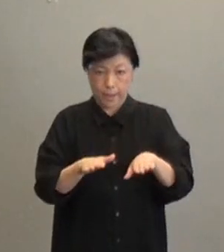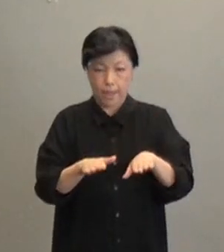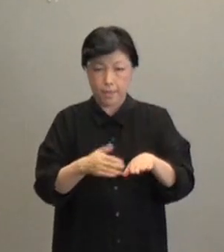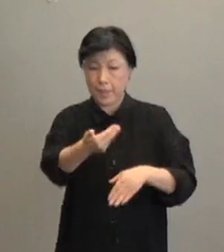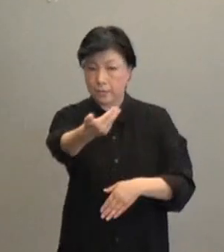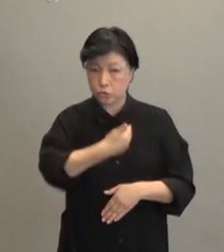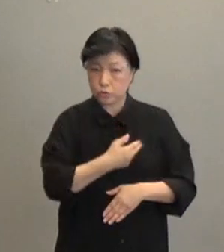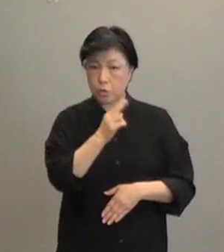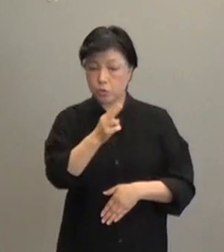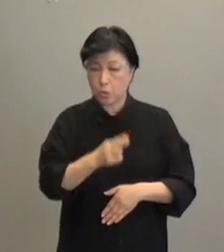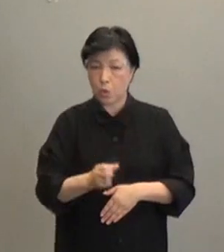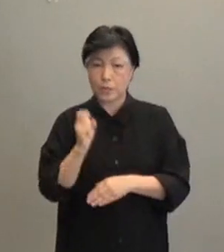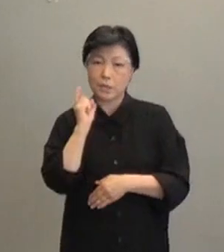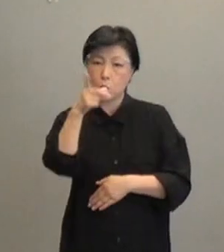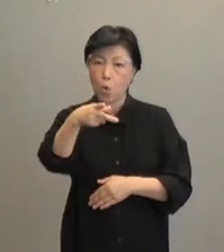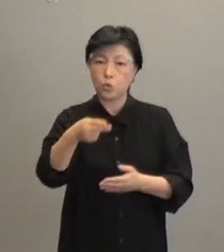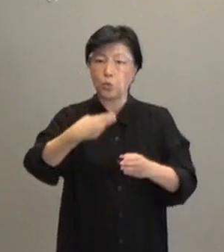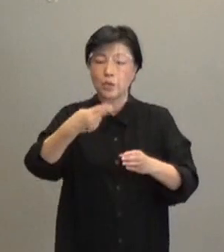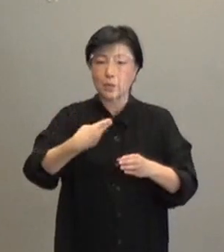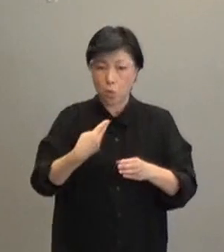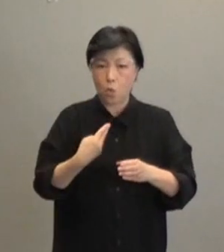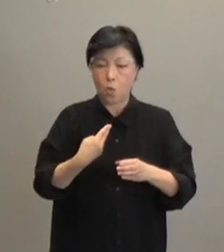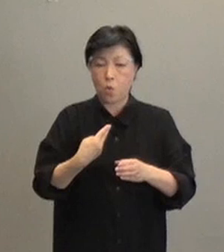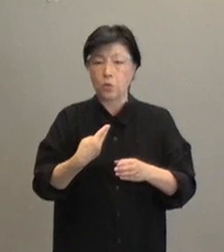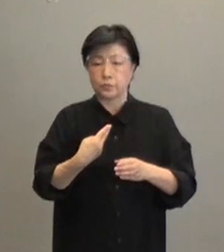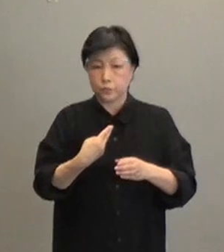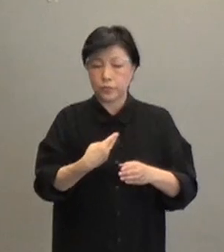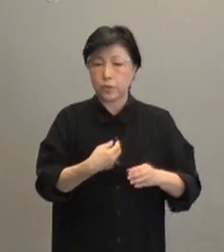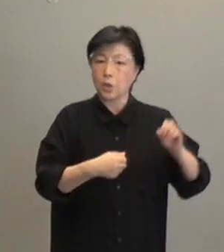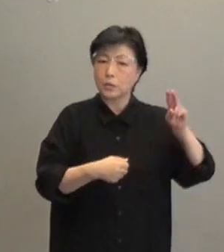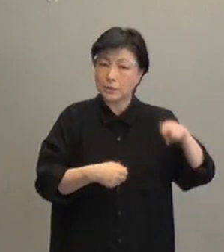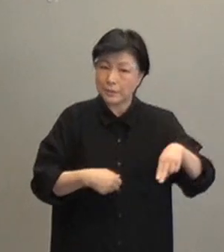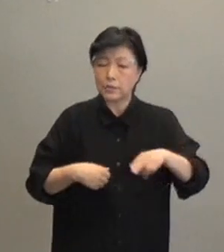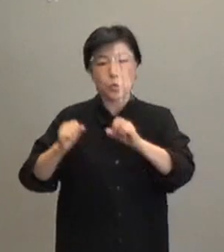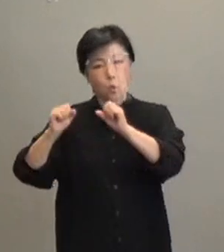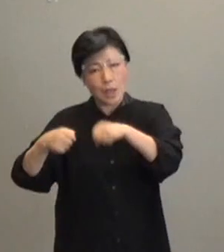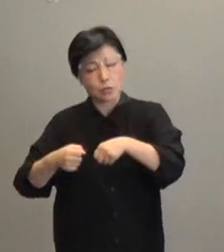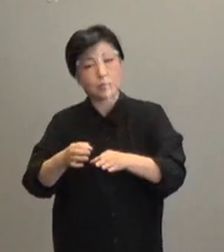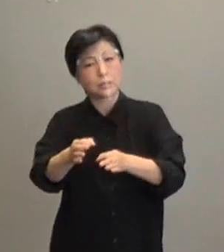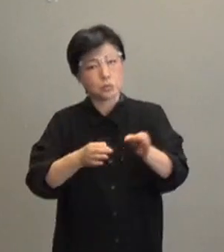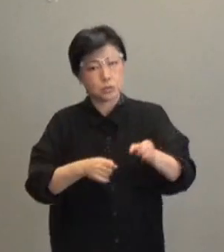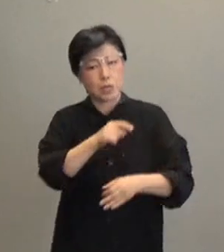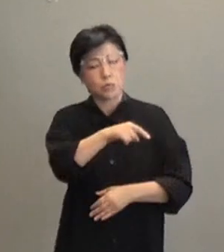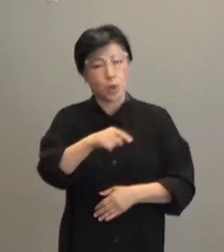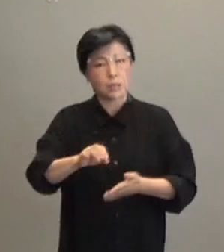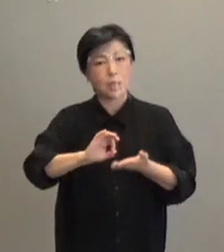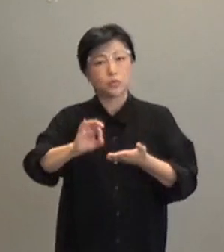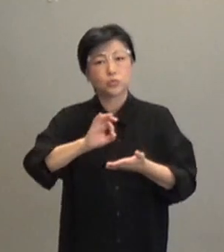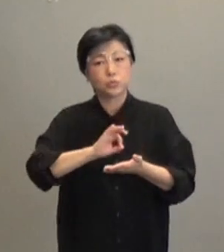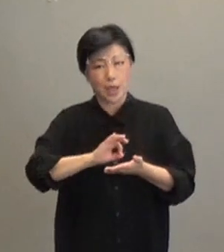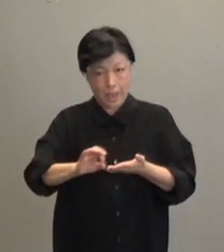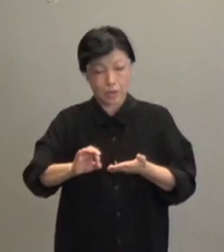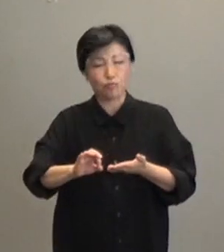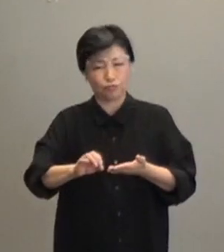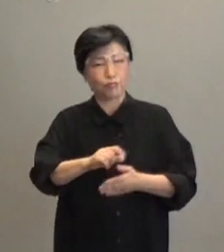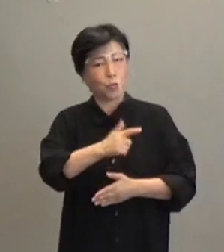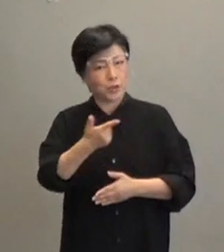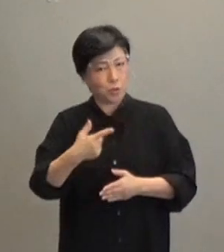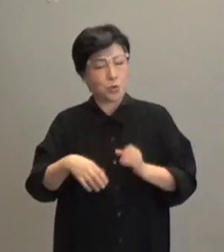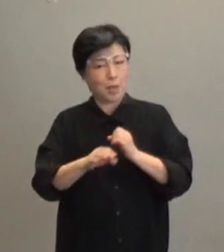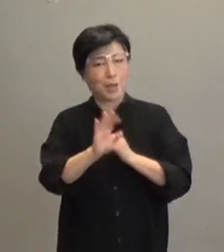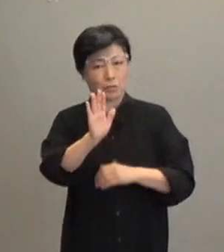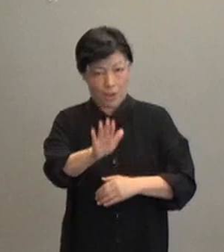いただいたように GoTo イートにおいて認証店、確認店においてですね、使えるそうしたインセンティブを今回用意させていただきます